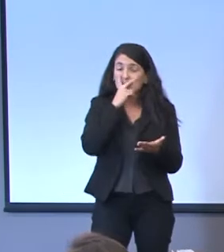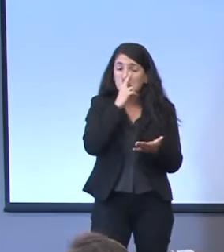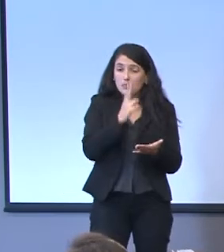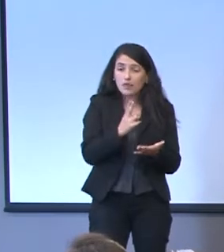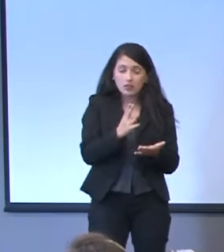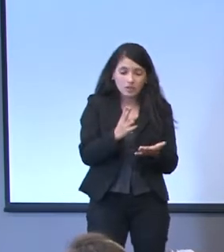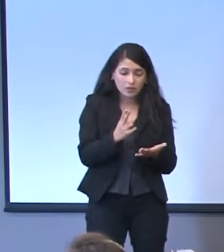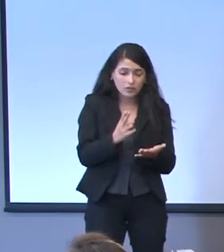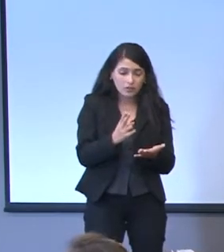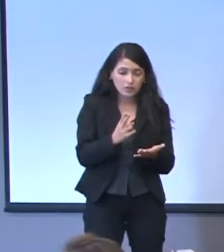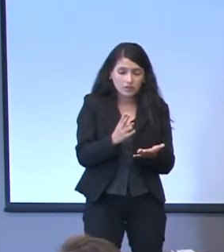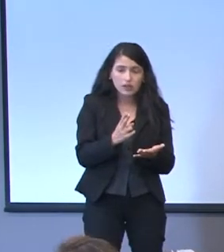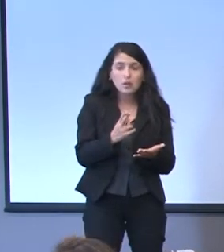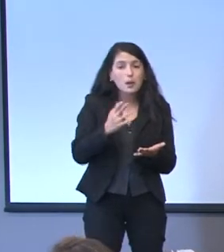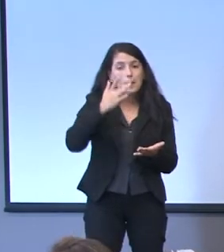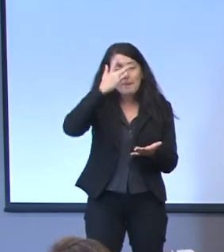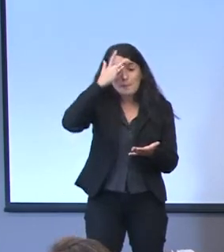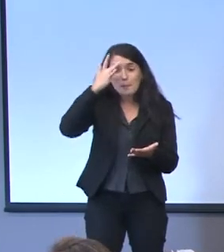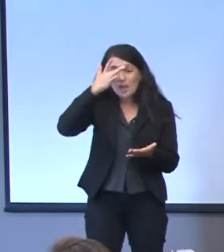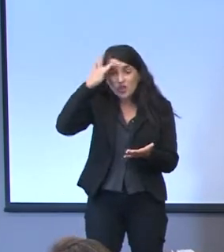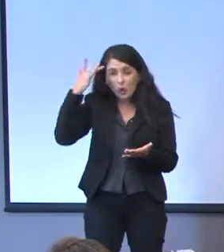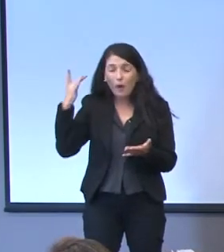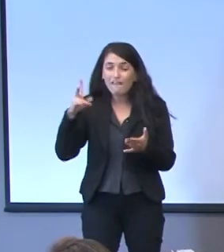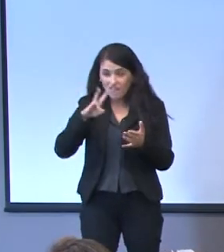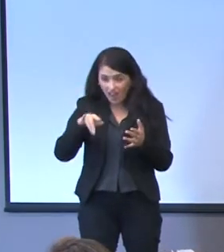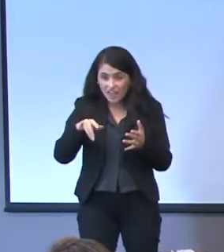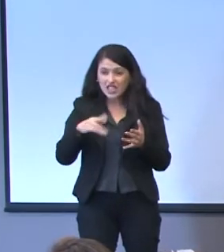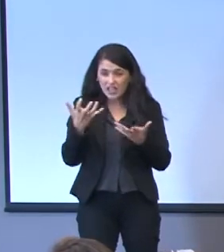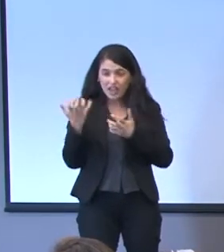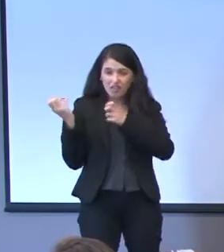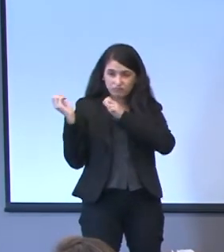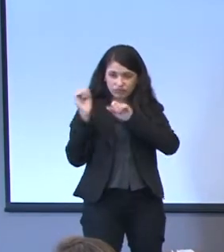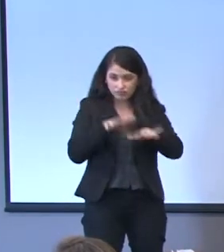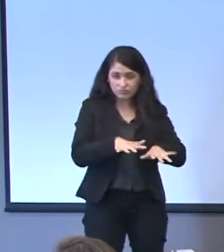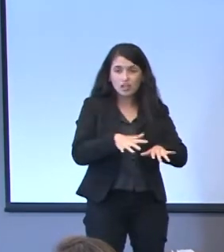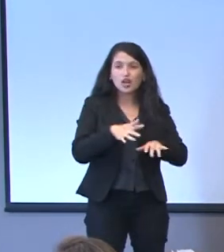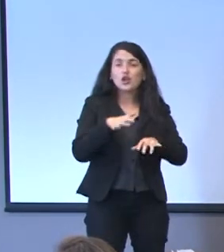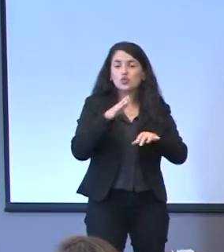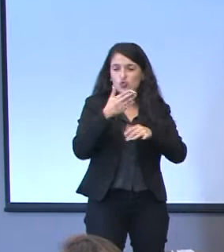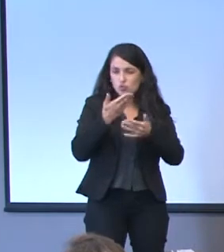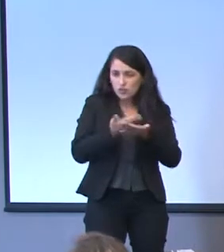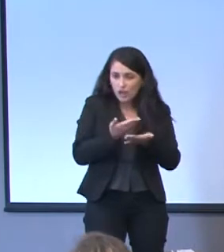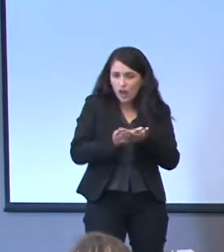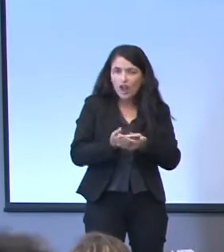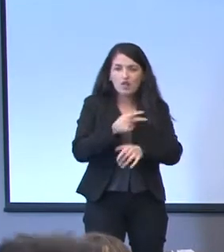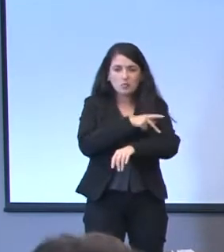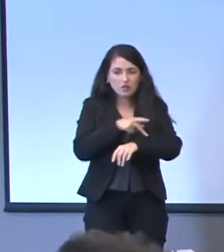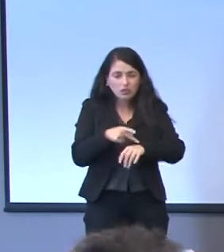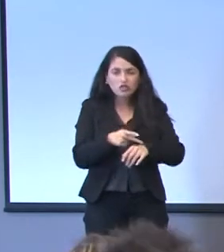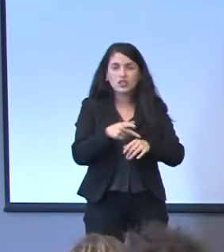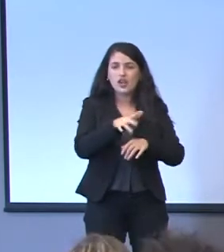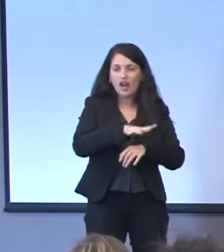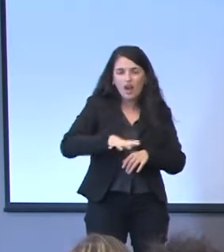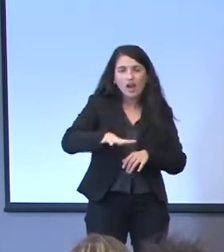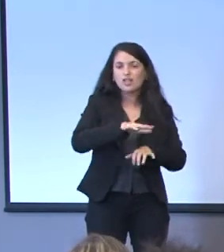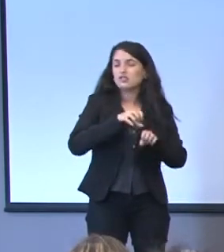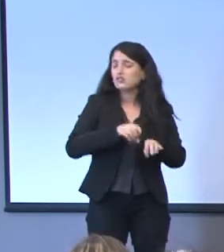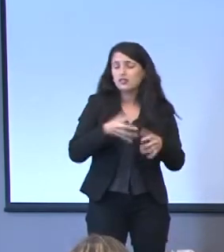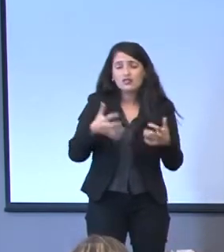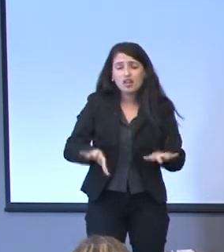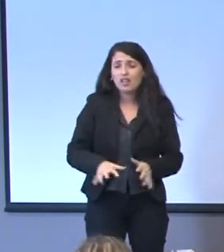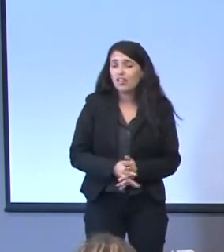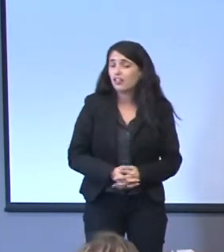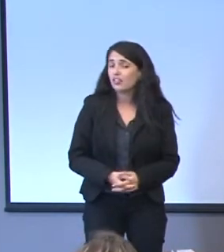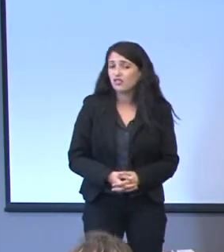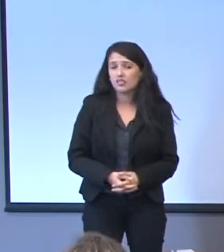que menos pessoas vão estar indo para essa área e pessoas que, muitas vezes, têm menos condições ainda